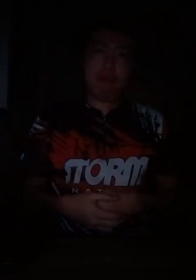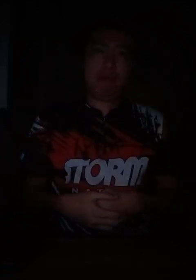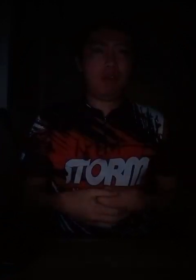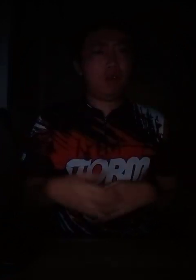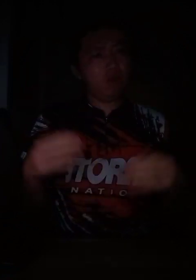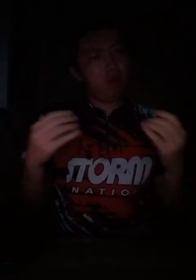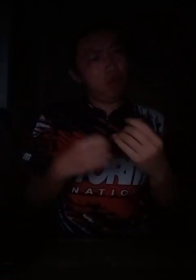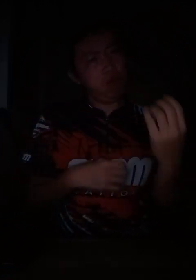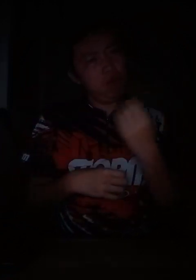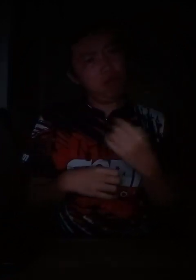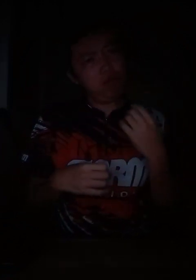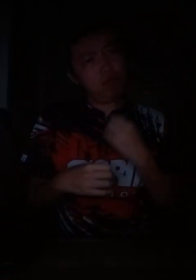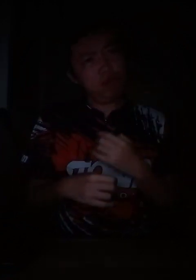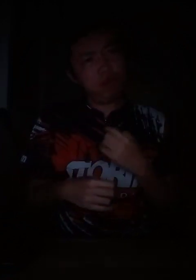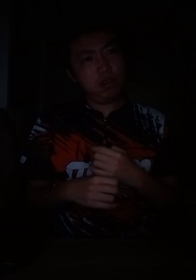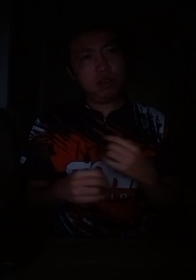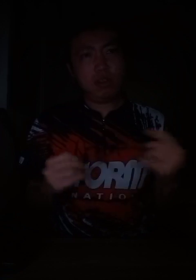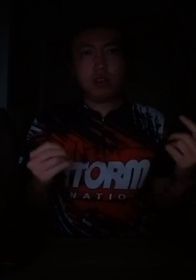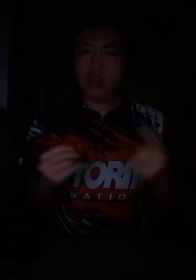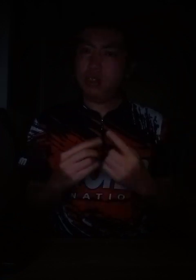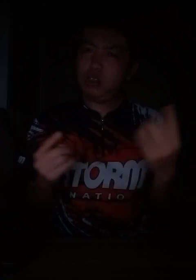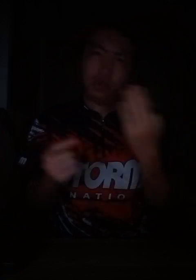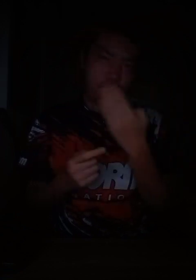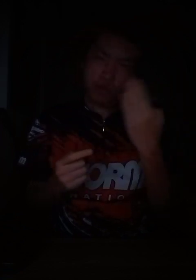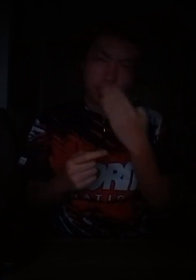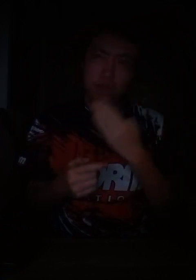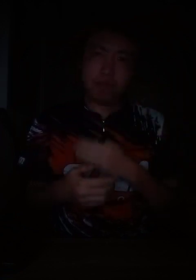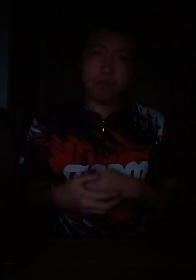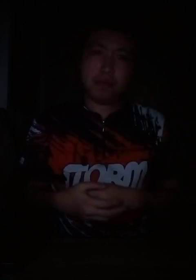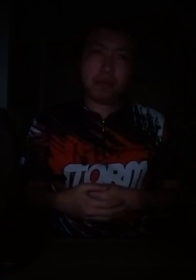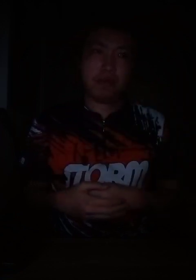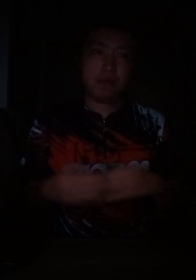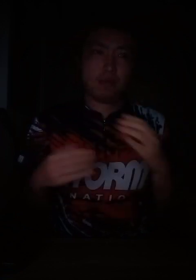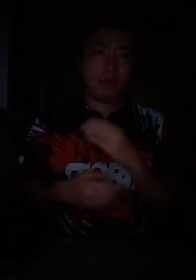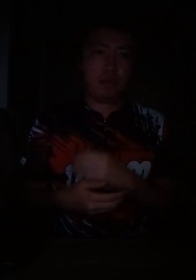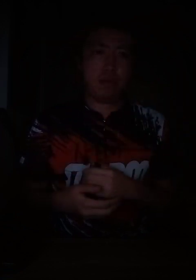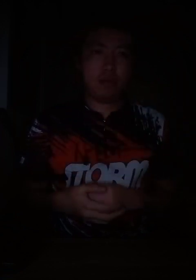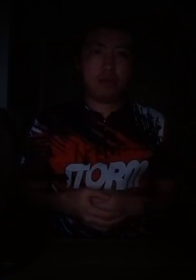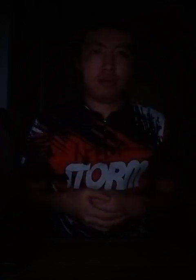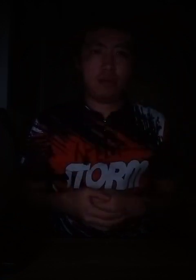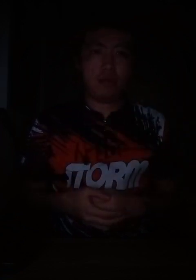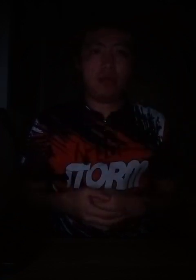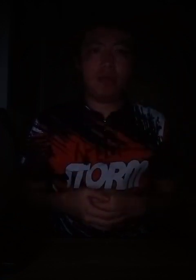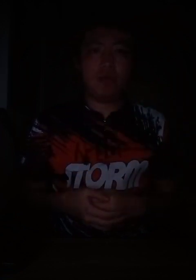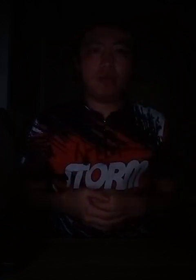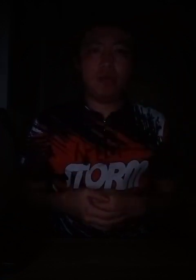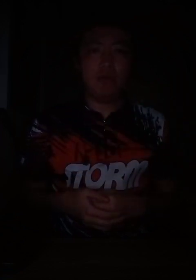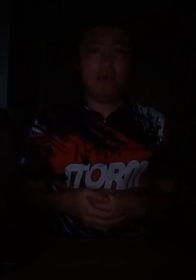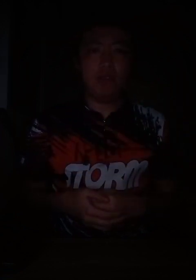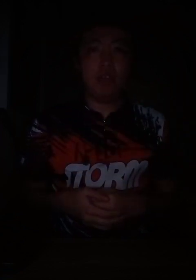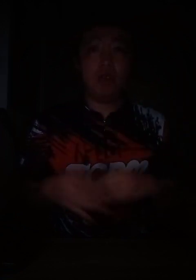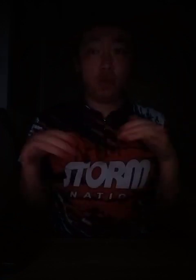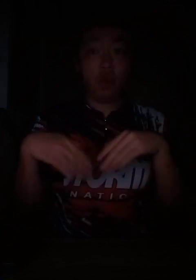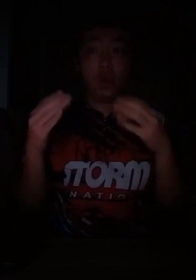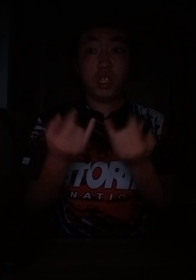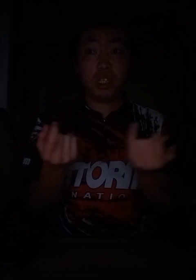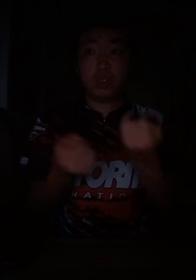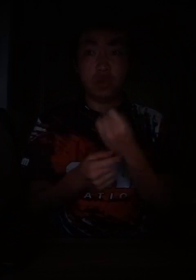아이고 이거하고 뭐 그냥 숨도 안 쉬고 있는 것 같아요. 그런 것은. 그러니까. 경찰은 홀로 살아남은